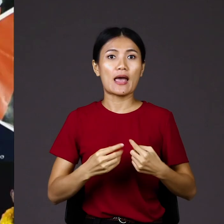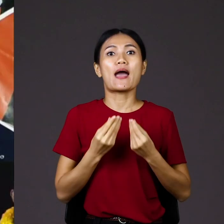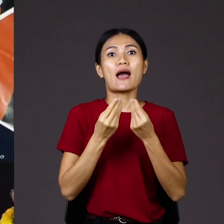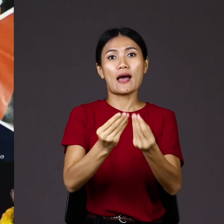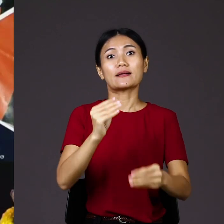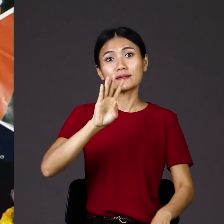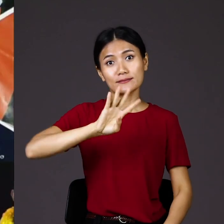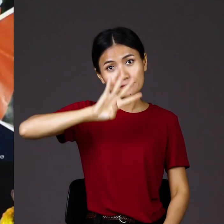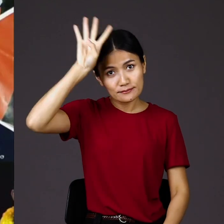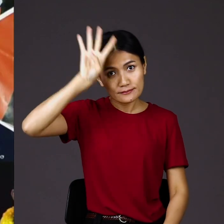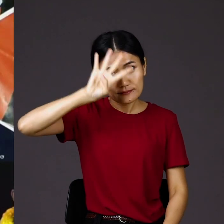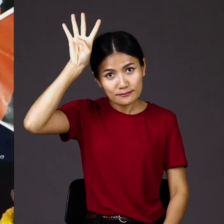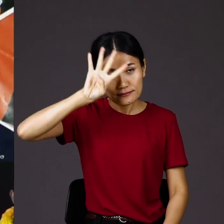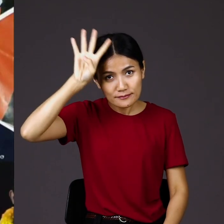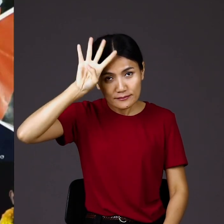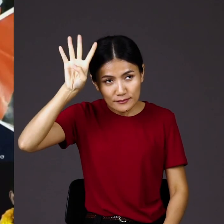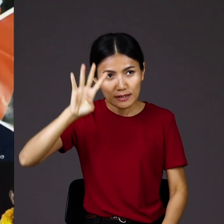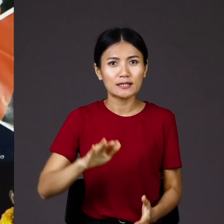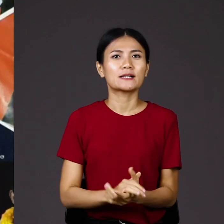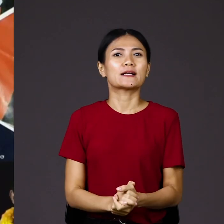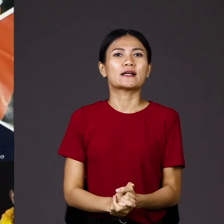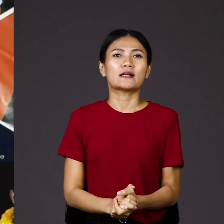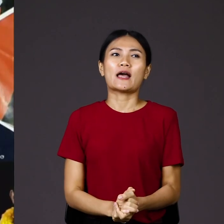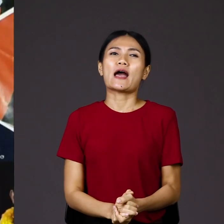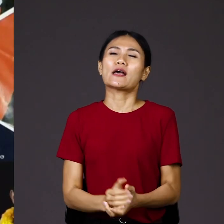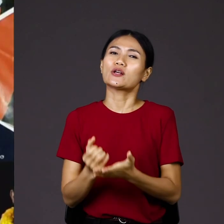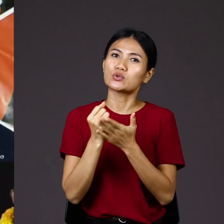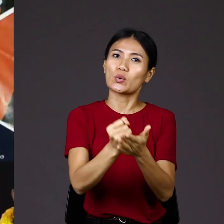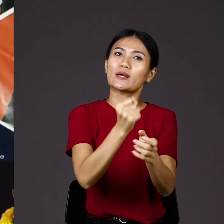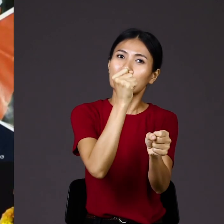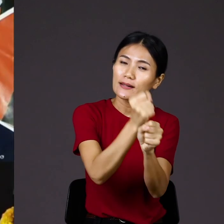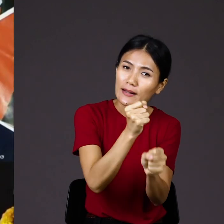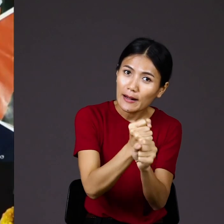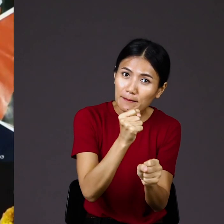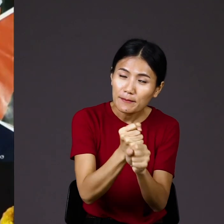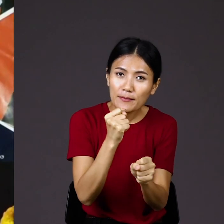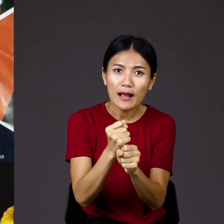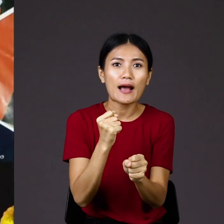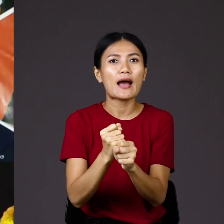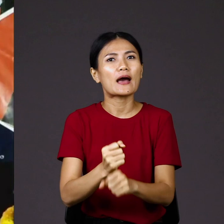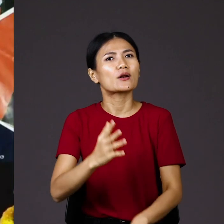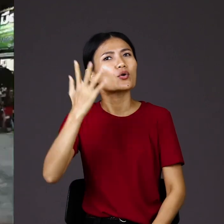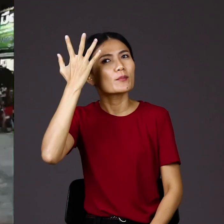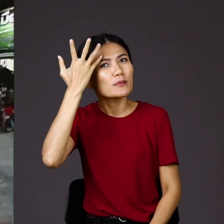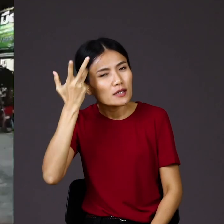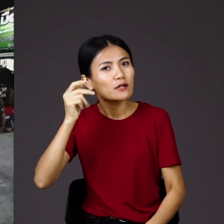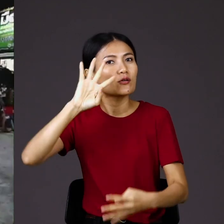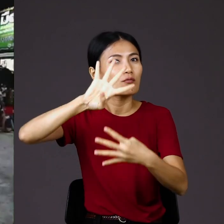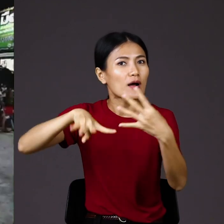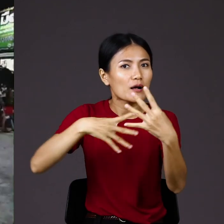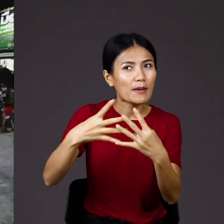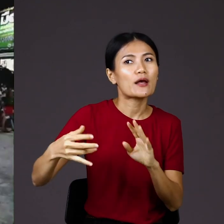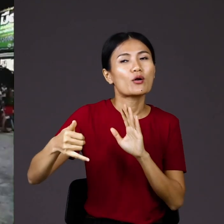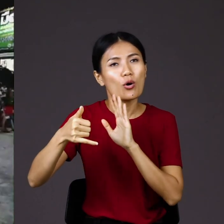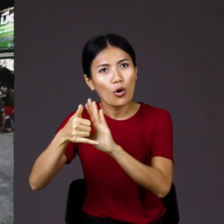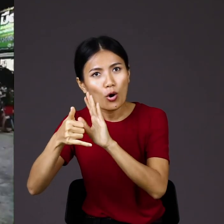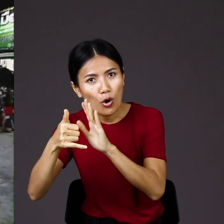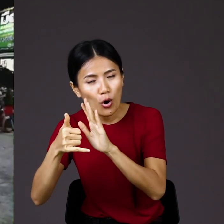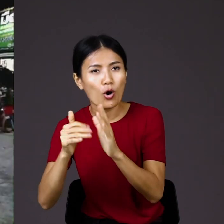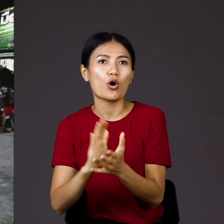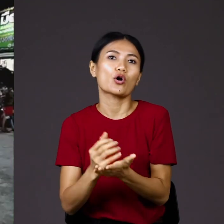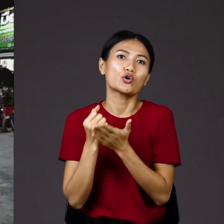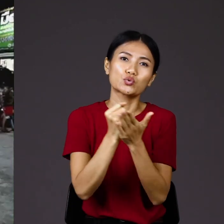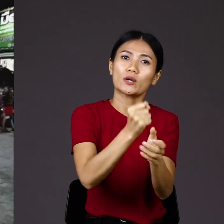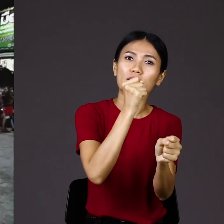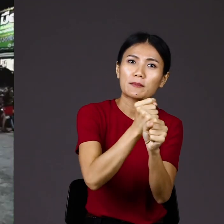ร้อมกับให้กำลังใจธนาธรจึงรุ่งเรืองกิจใช้งานเขาใช้มันสมองเขาใช้วิสัยทัศน์ของเขา